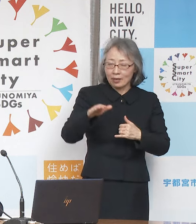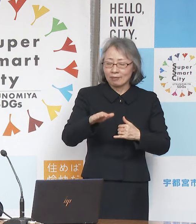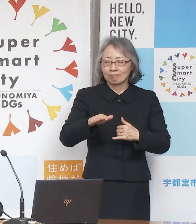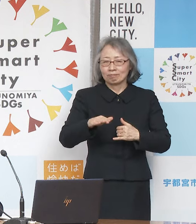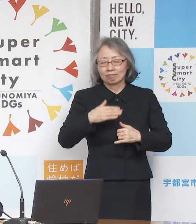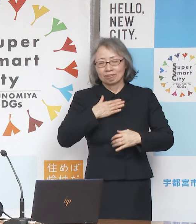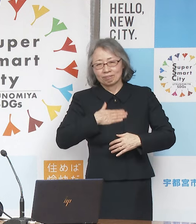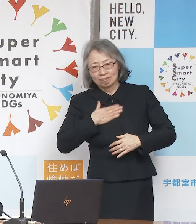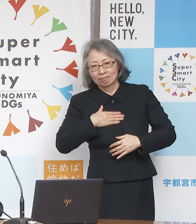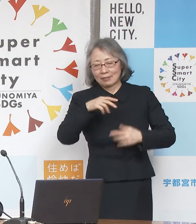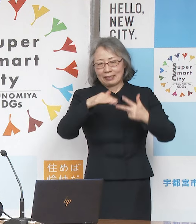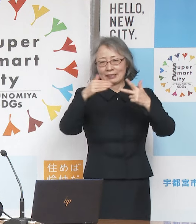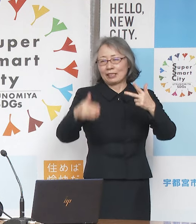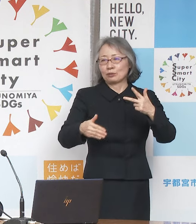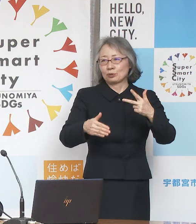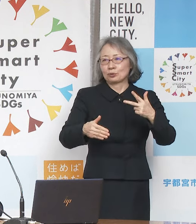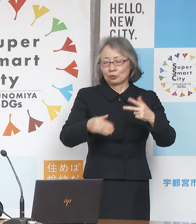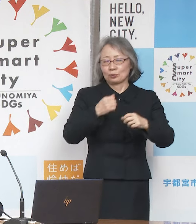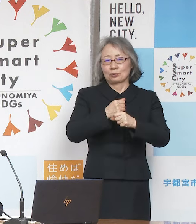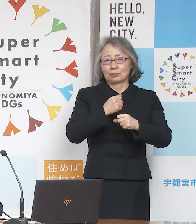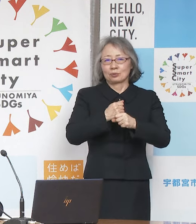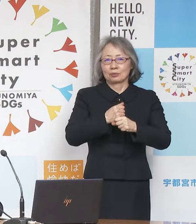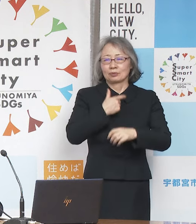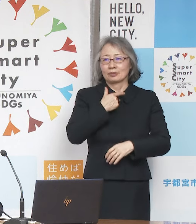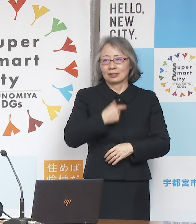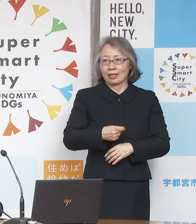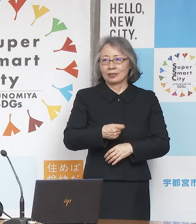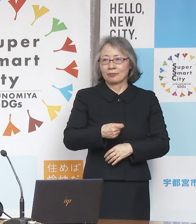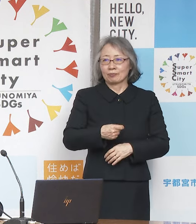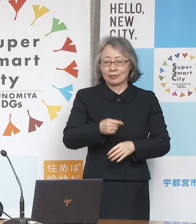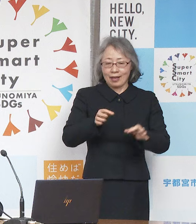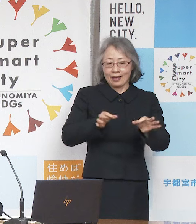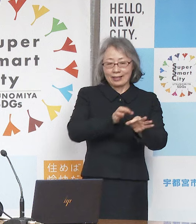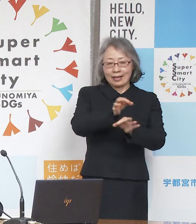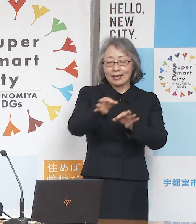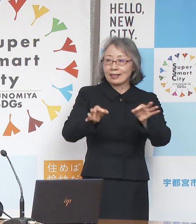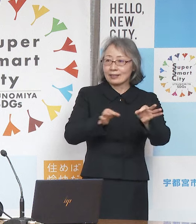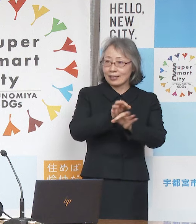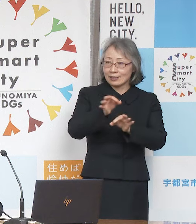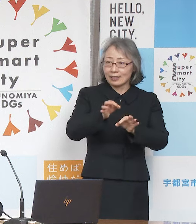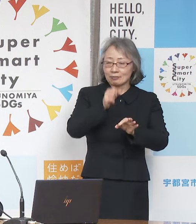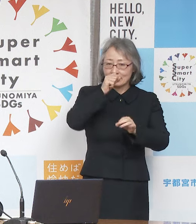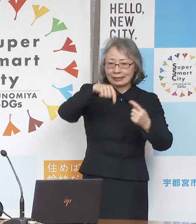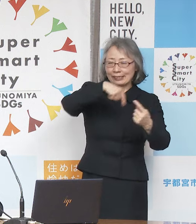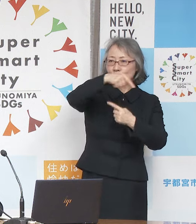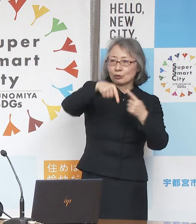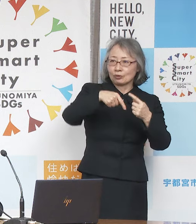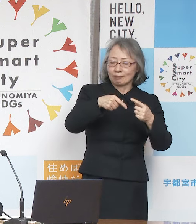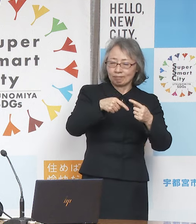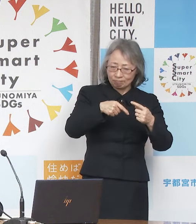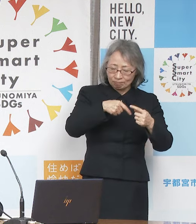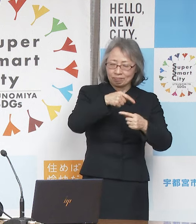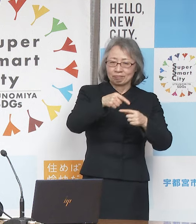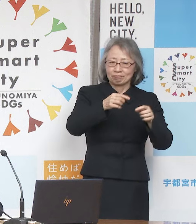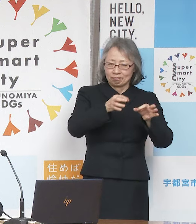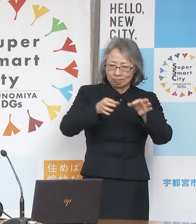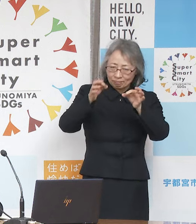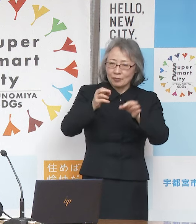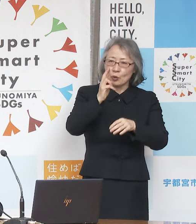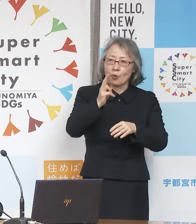親しみのある施設となっていただけるようにえそして経済のえ循環を起こすようなまそういう